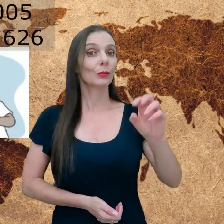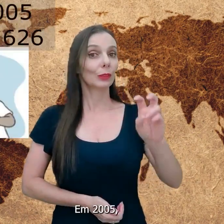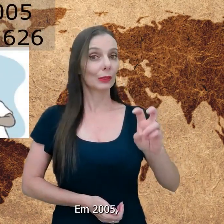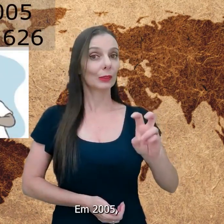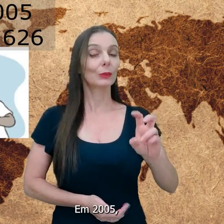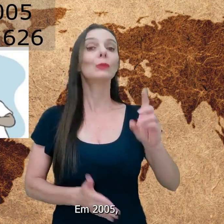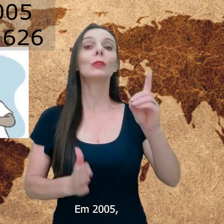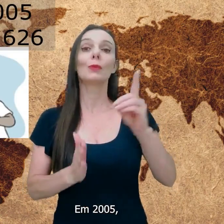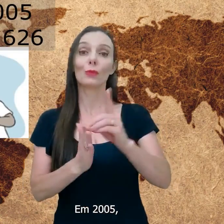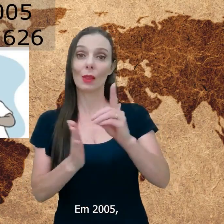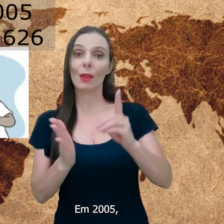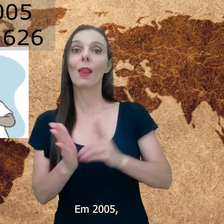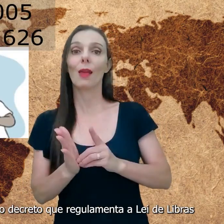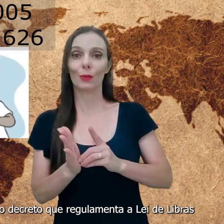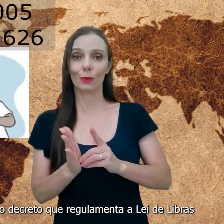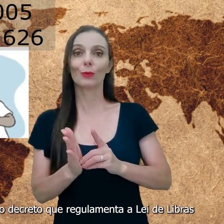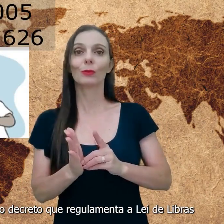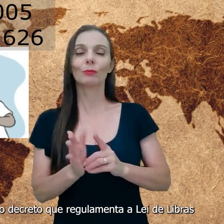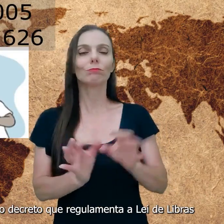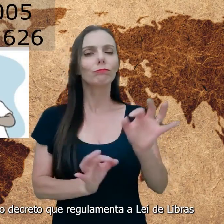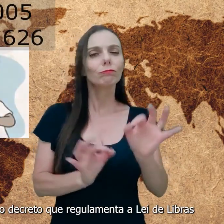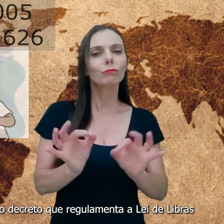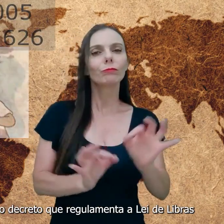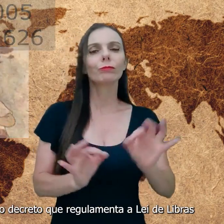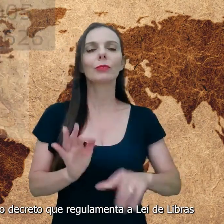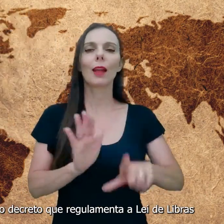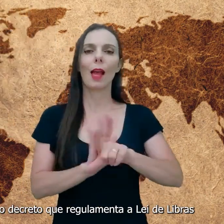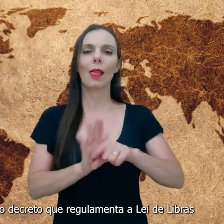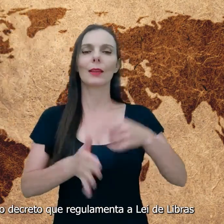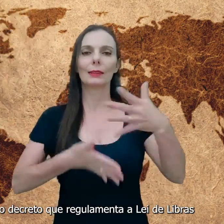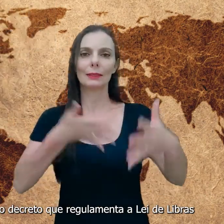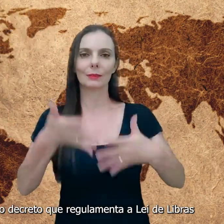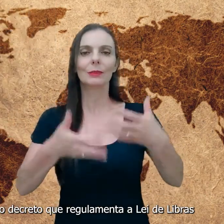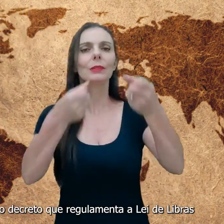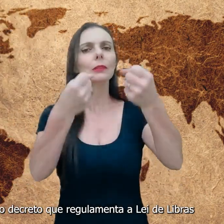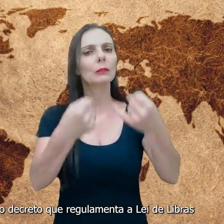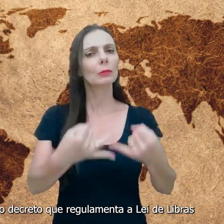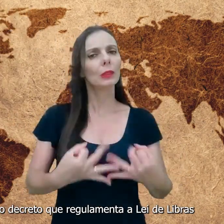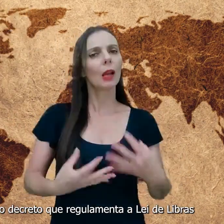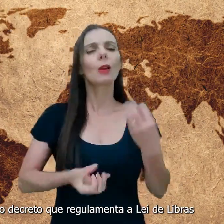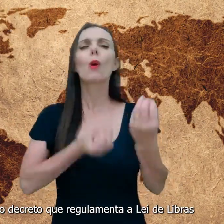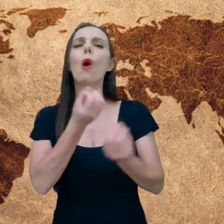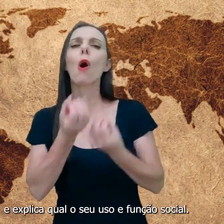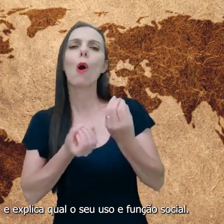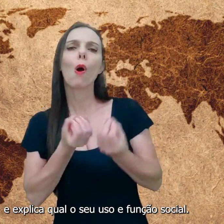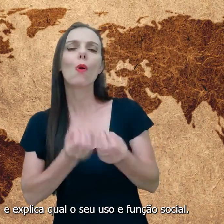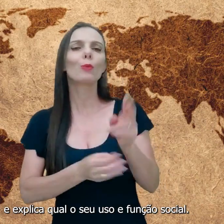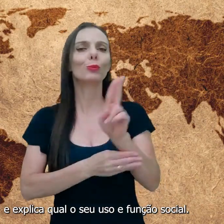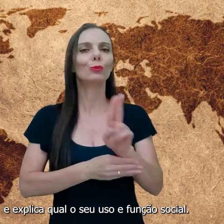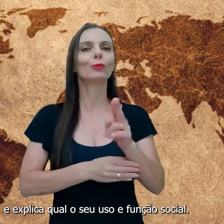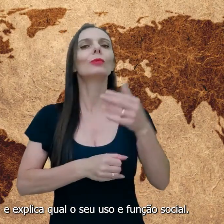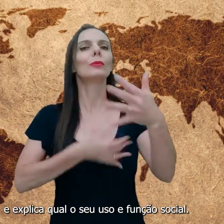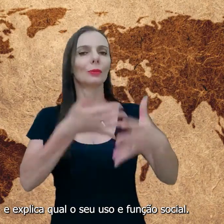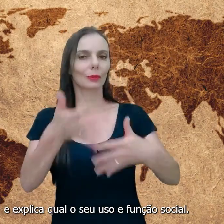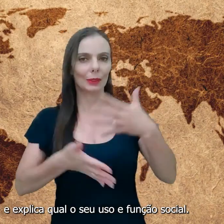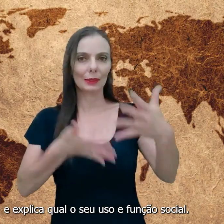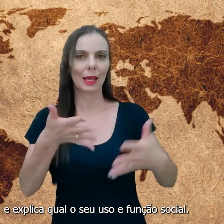Em 2005, o decreto que regulamenta a Lei de Libras e explica qual o seu uso e